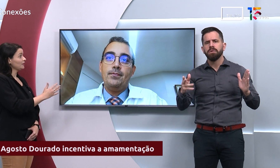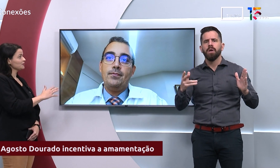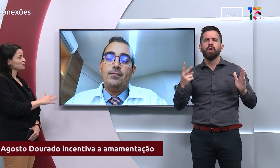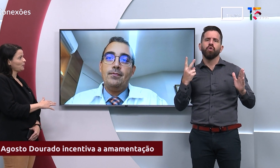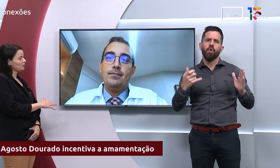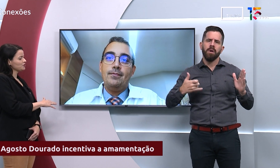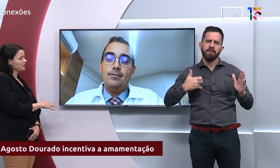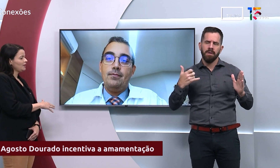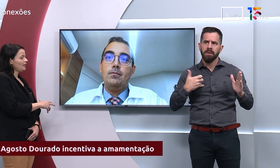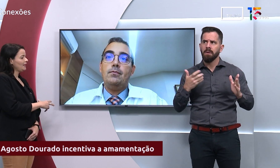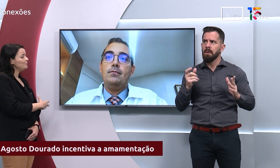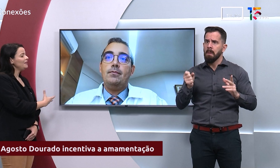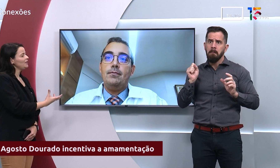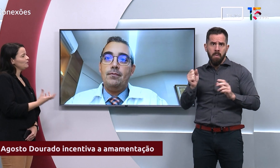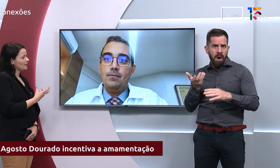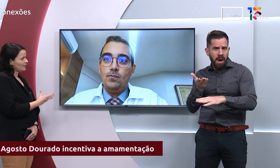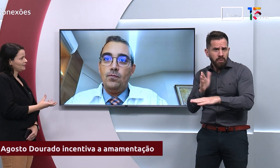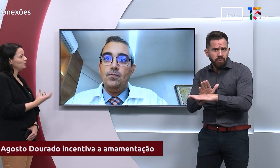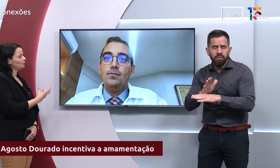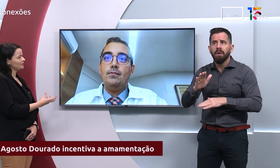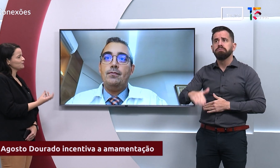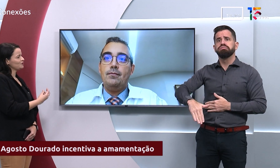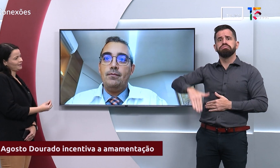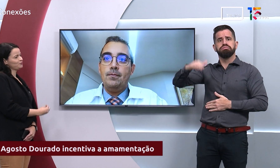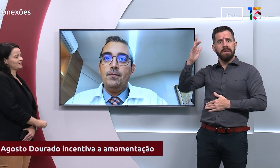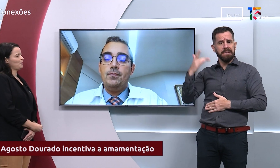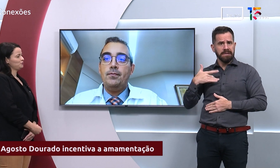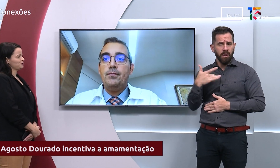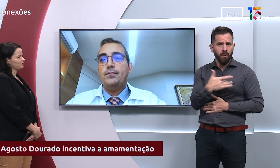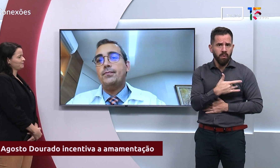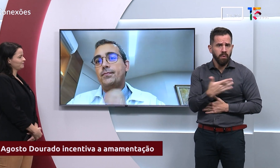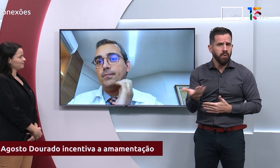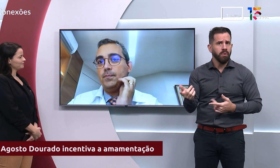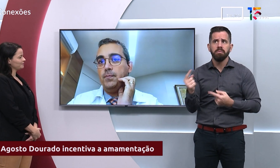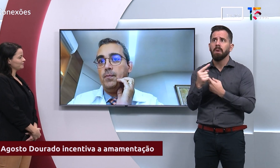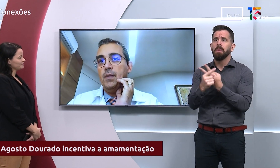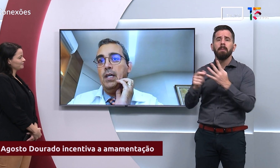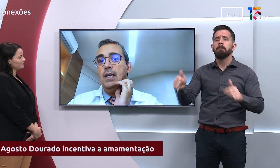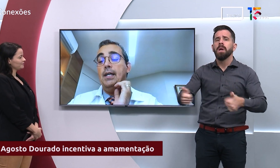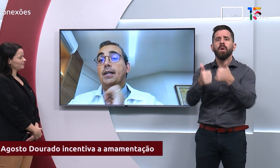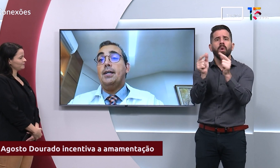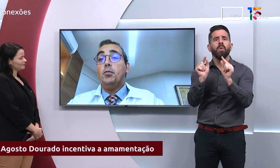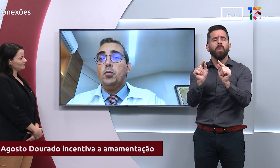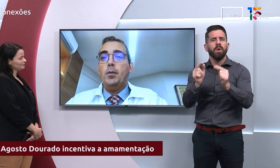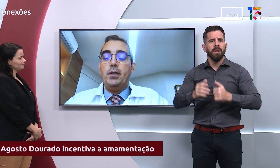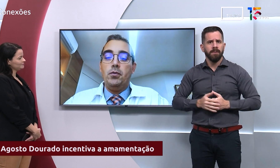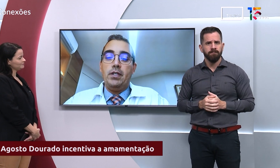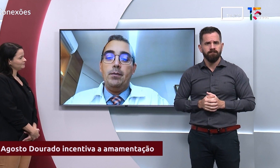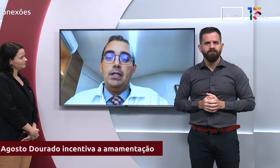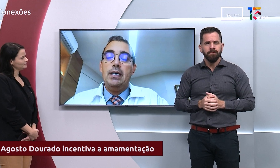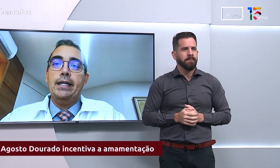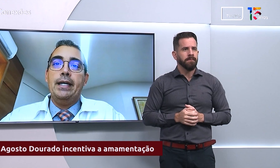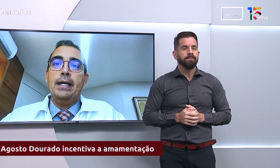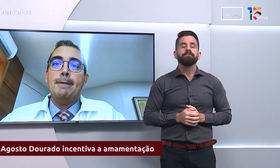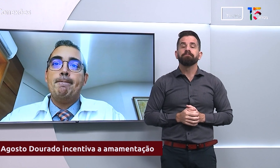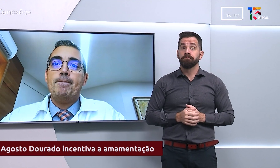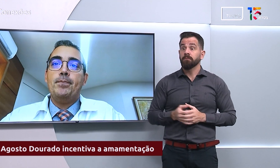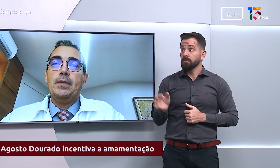adulta? O que que isso pode, melhorar, né, o contexto geral de saúde? Muito boa pergunta,